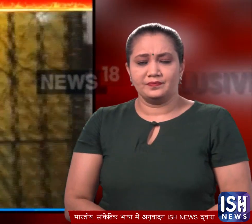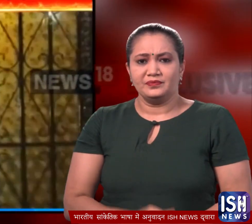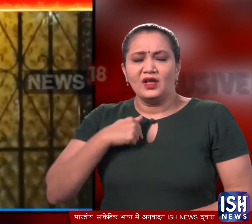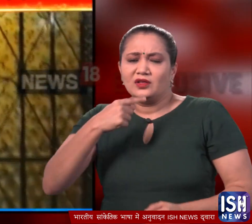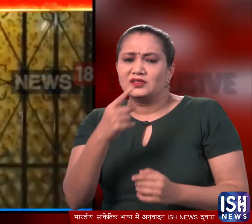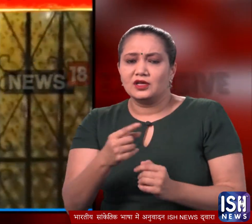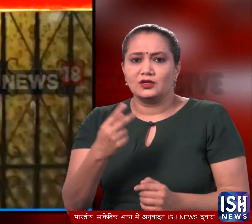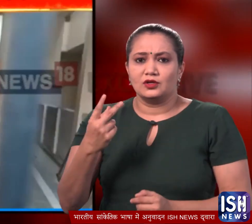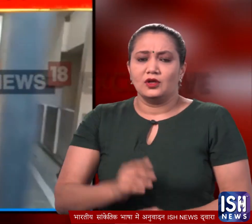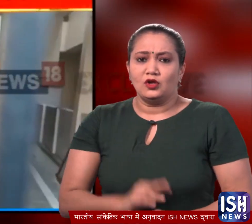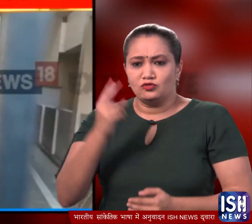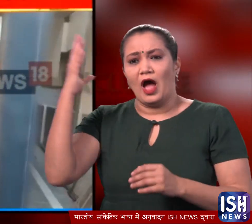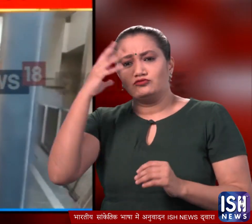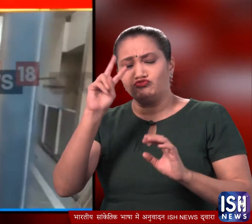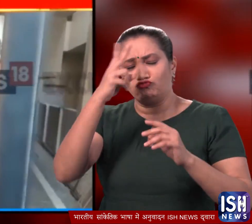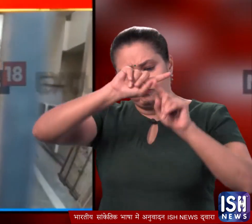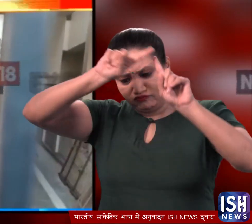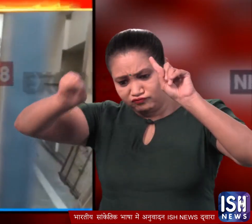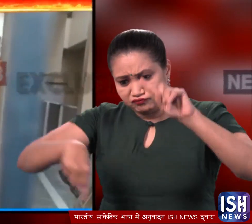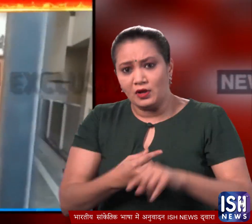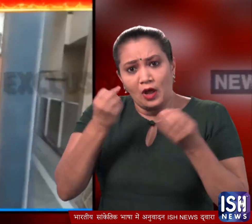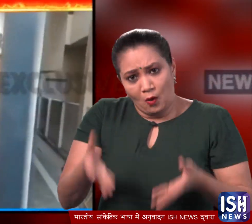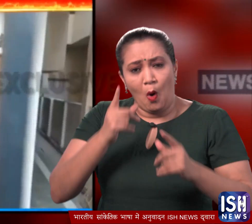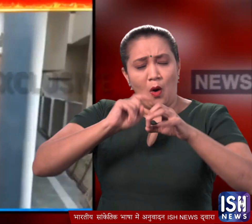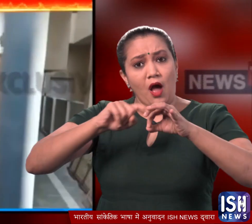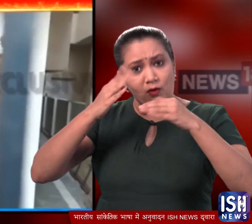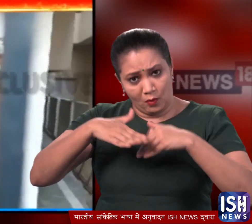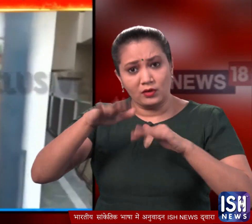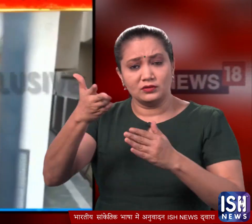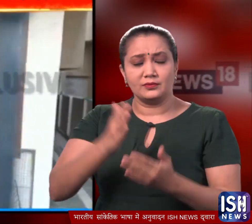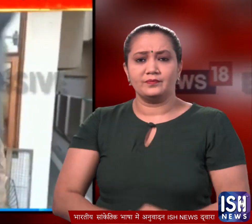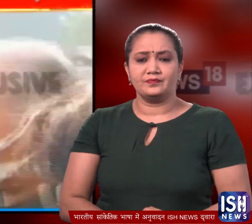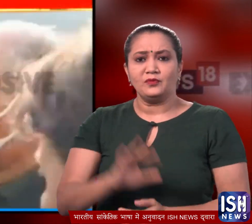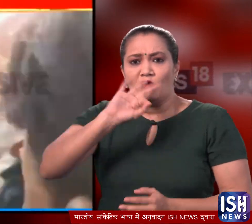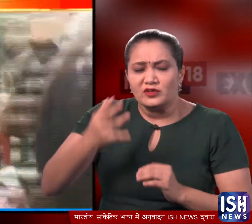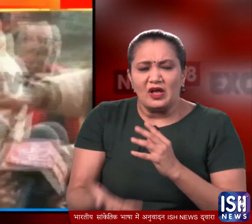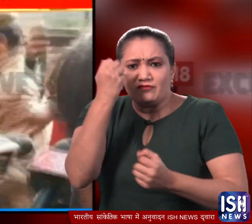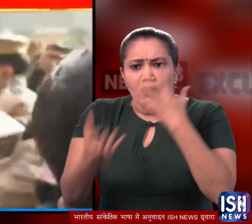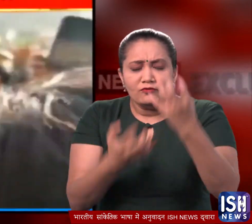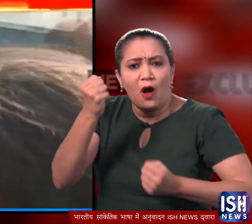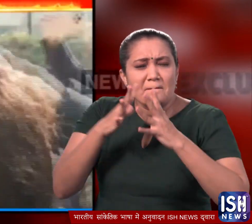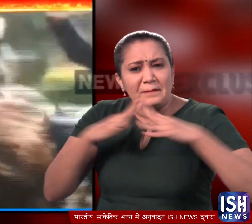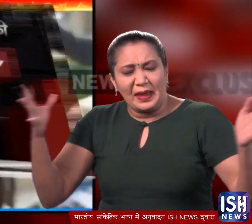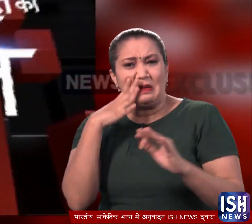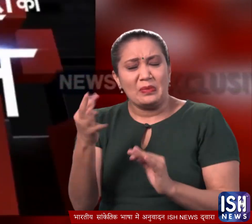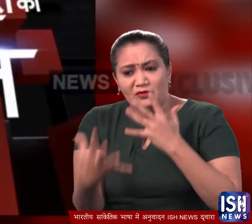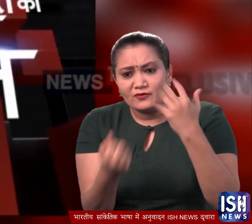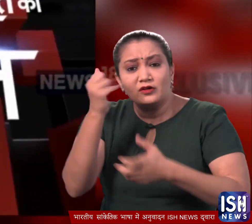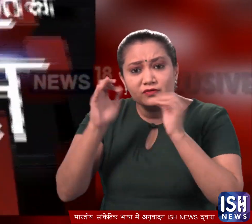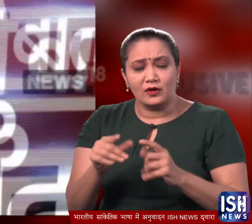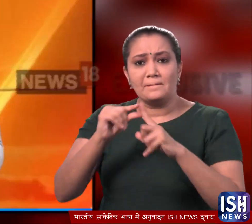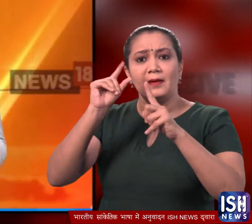लेकर अब तक पूछताछ जारी है। माना जा रहा है कि इन छापों में अधिकारियों को कुछ बड़ी जानकारियां हाथ लगी हैं, जिनके बारे में पंपी जैन से पूछताछ